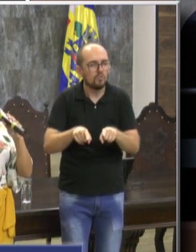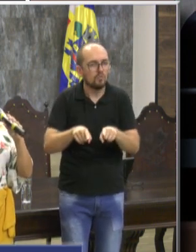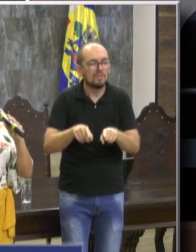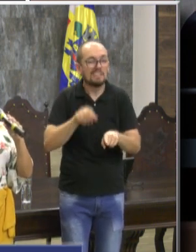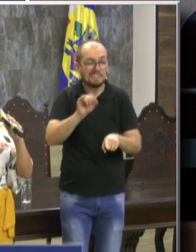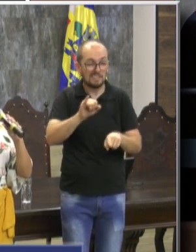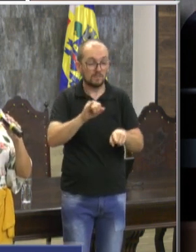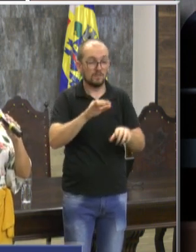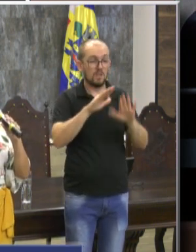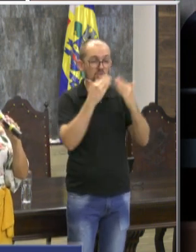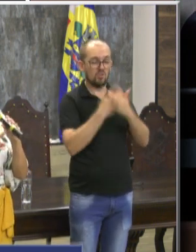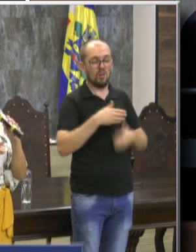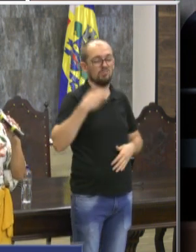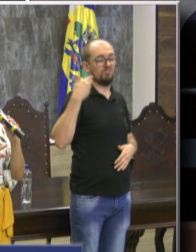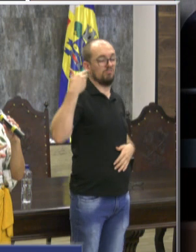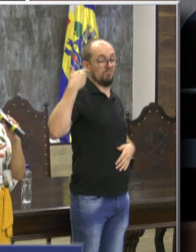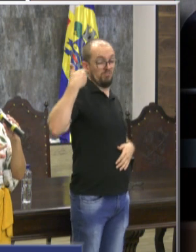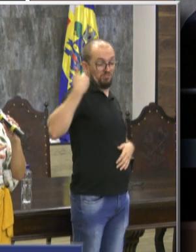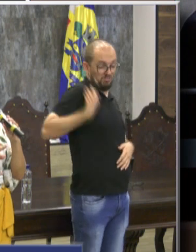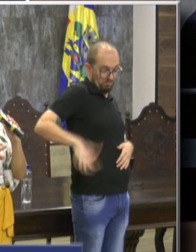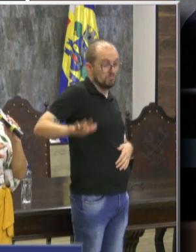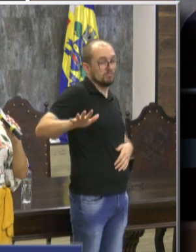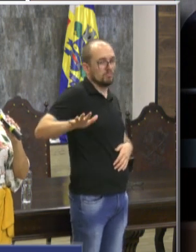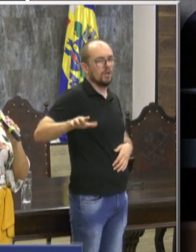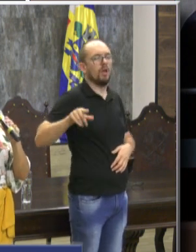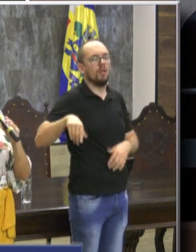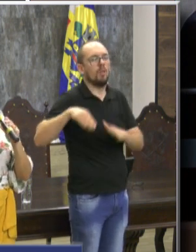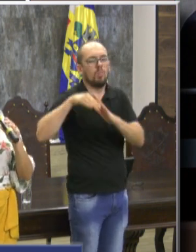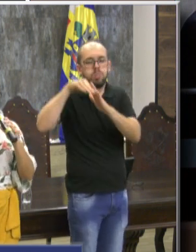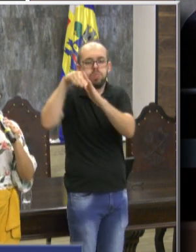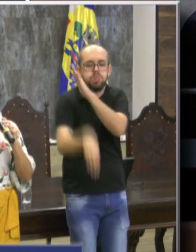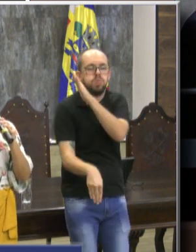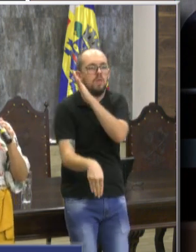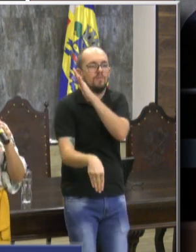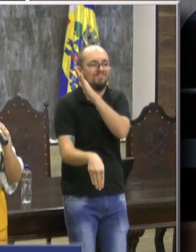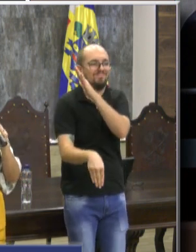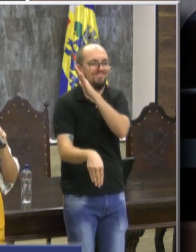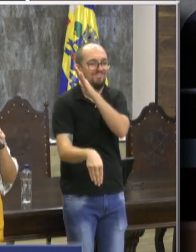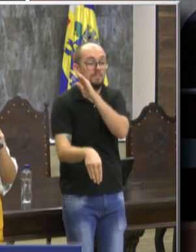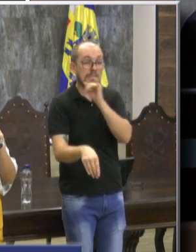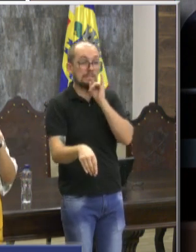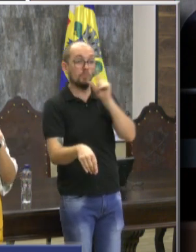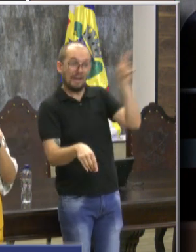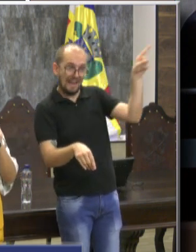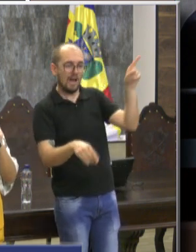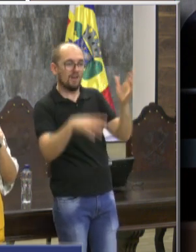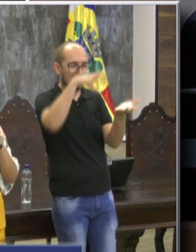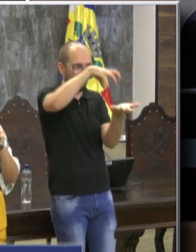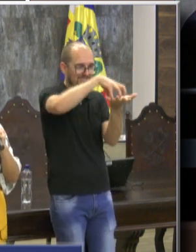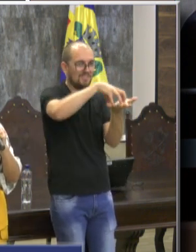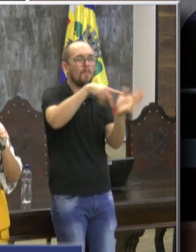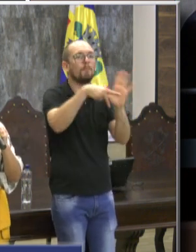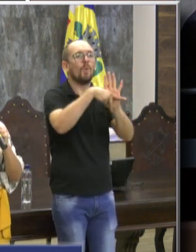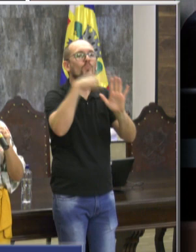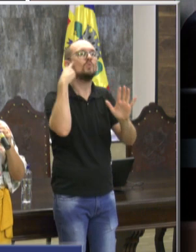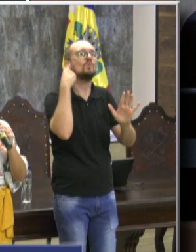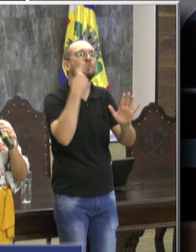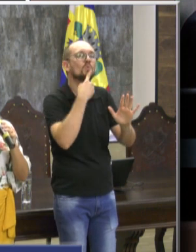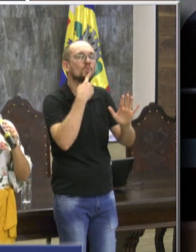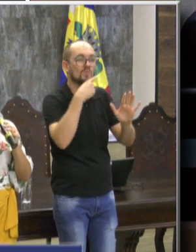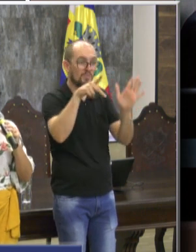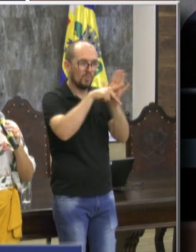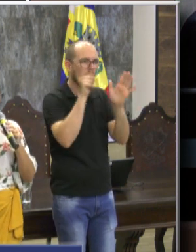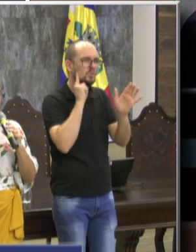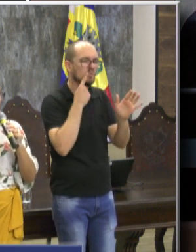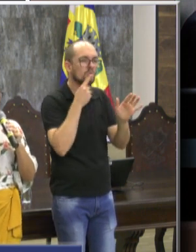nele, e, gente, muitas portas se fecharam para o Gustavo, viu? A instituição que atende só surdo, por exemplo, dizia, ele não é para mim, porque ele